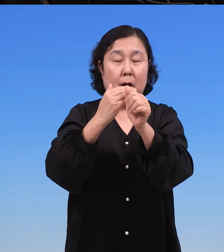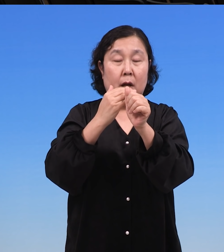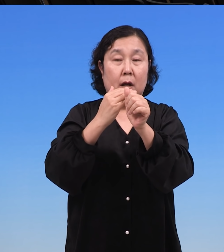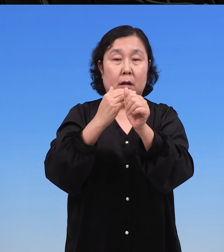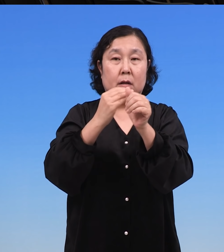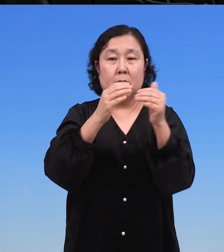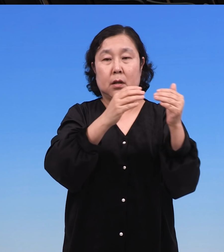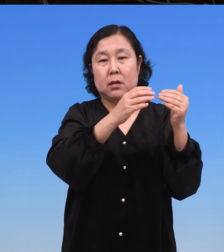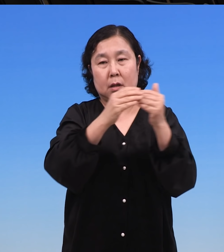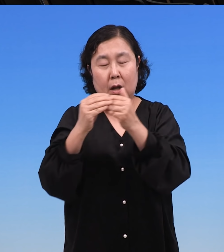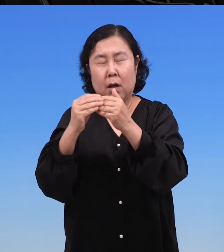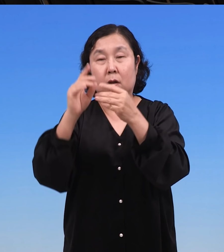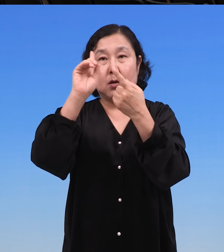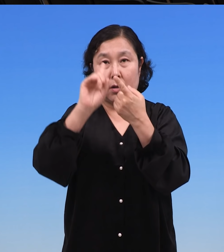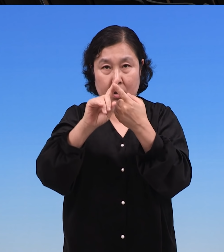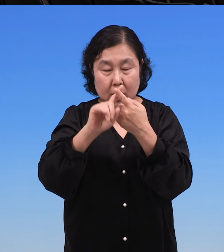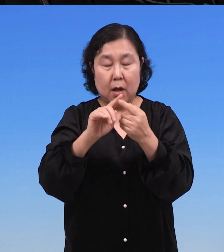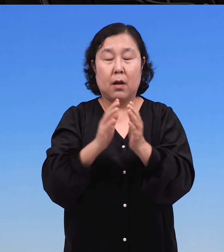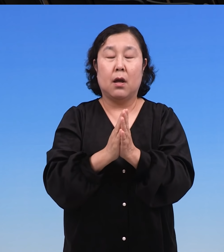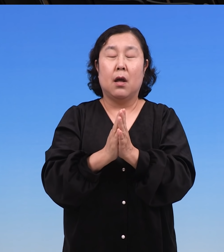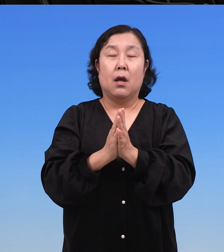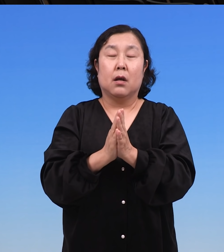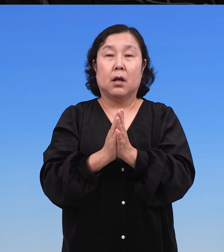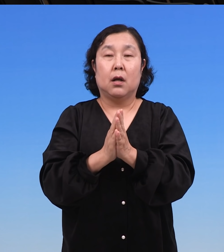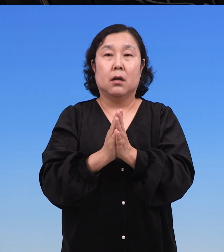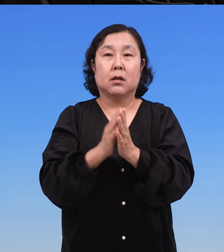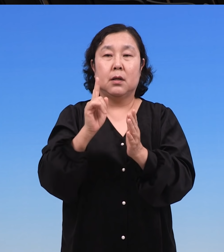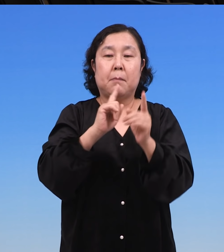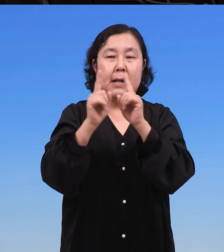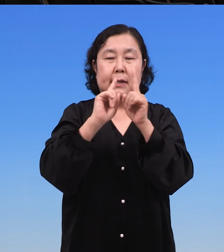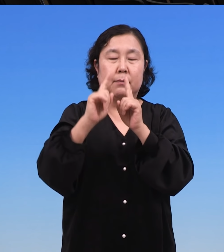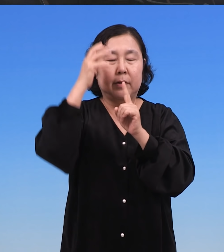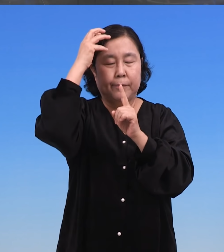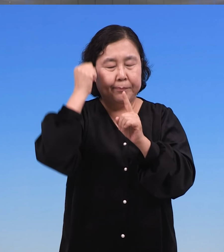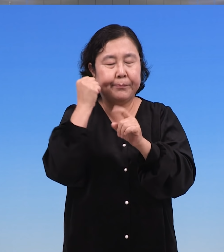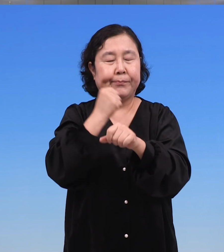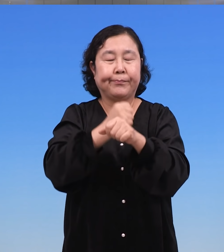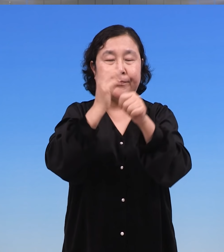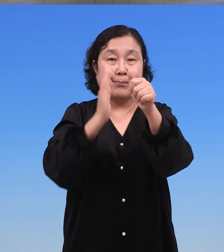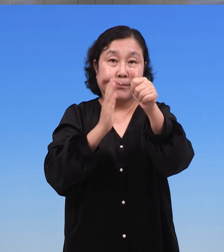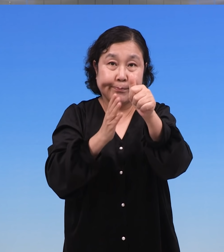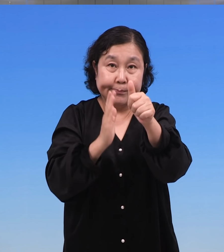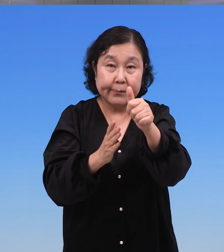대한 믿음이 우리들 안에 견고하게 자리 잡게 되기를 바랍니다. 그래서 저는